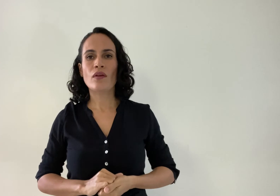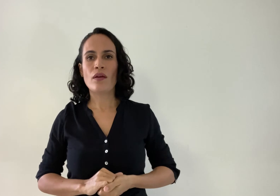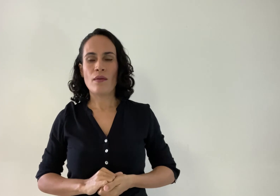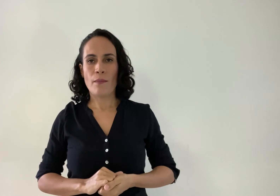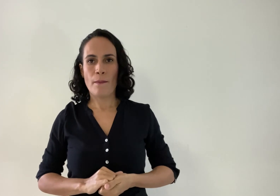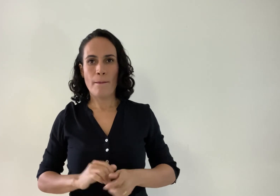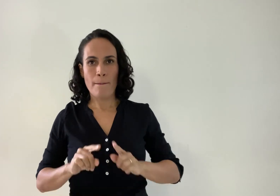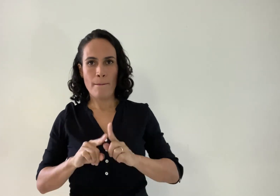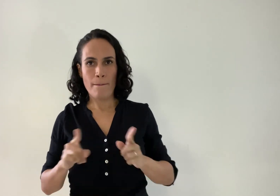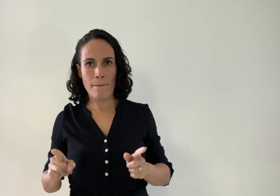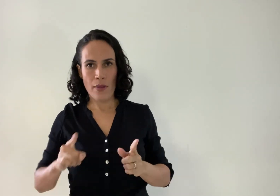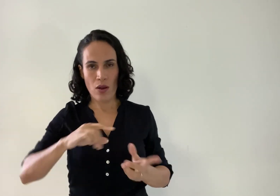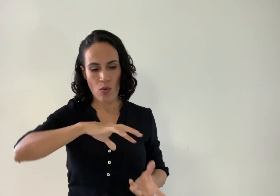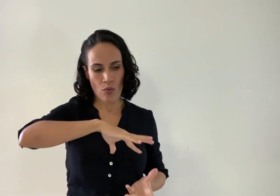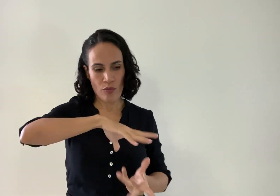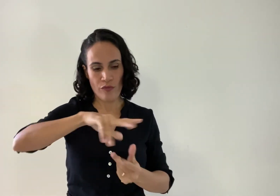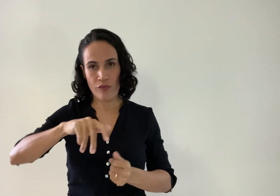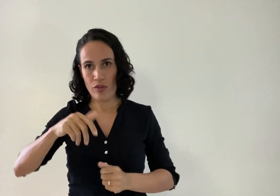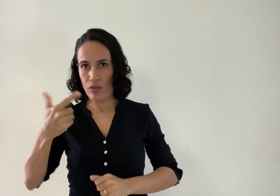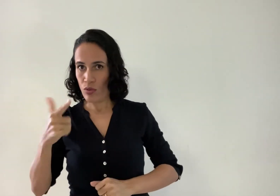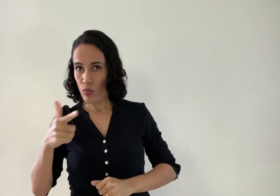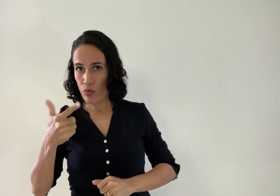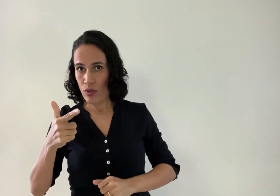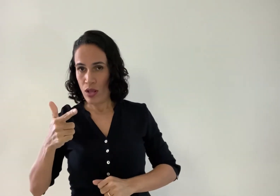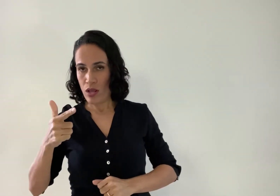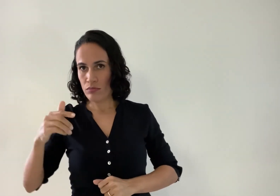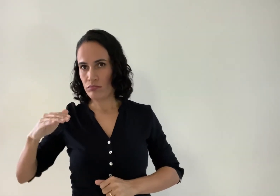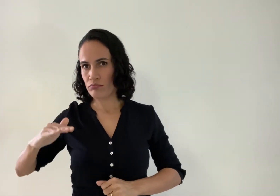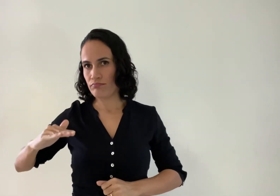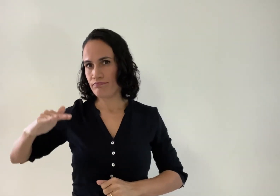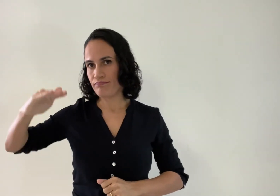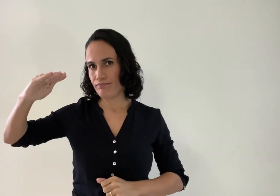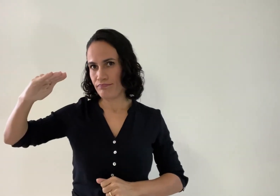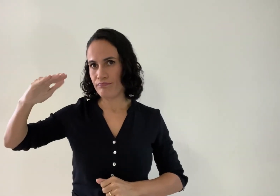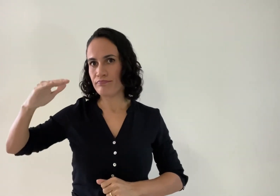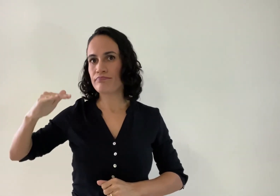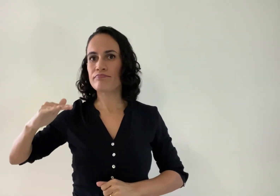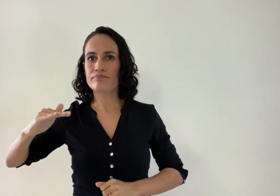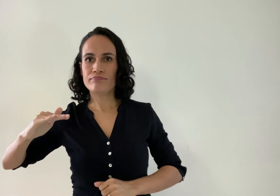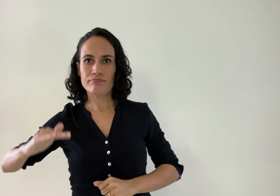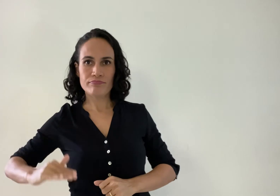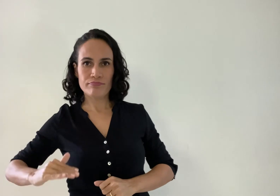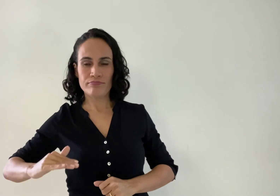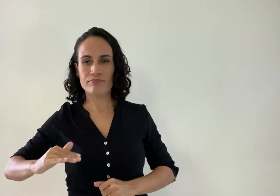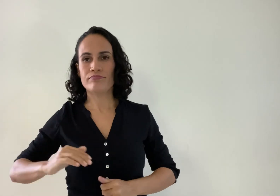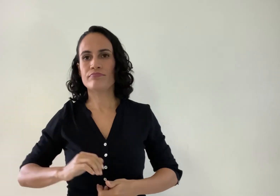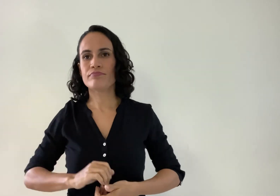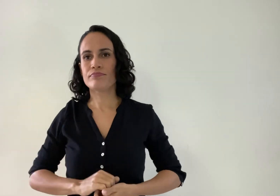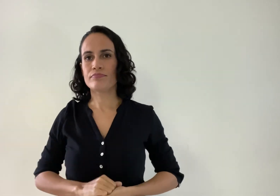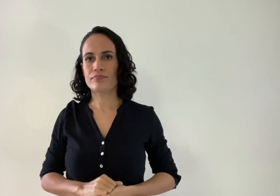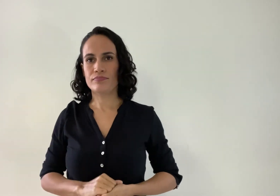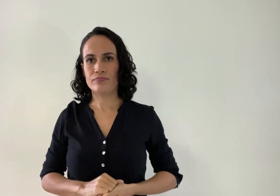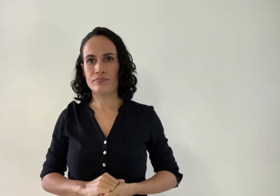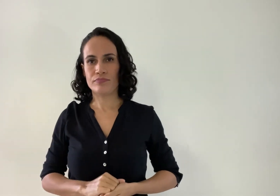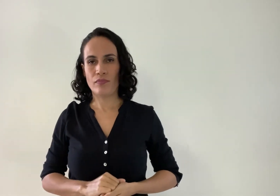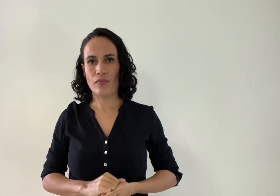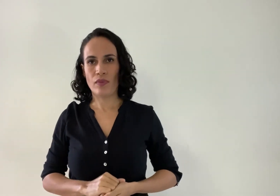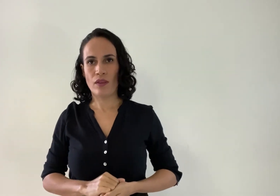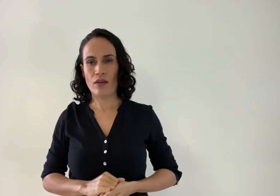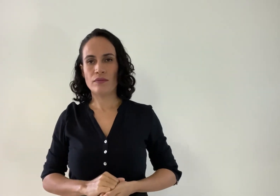Ao sul, abaixo da linha do Equador, meridional ou austral, ok? Dá uma olhada agora na Terra com as principais linhas.